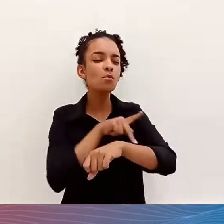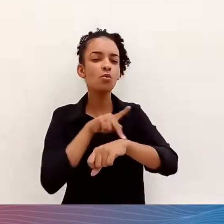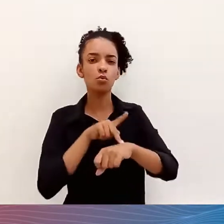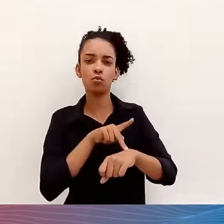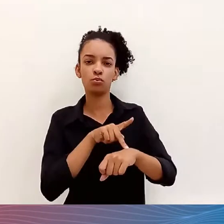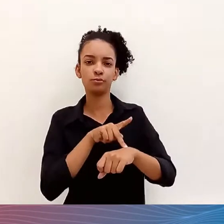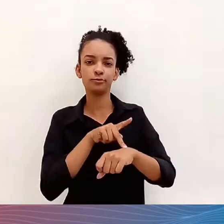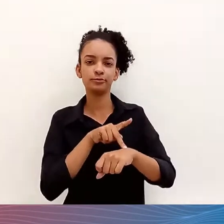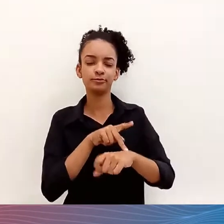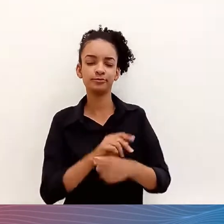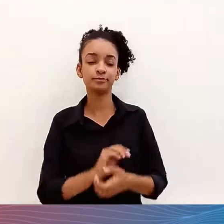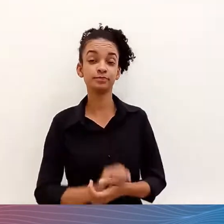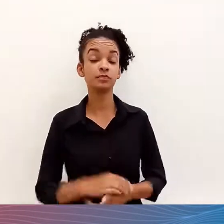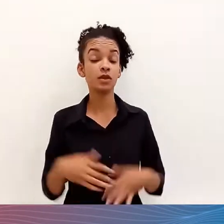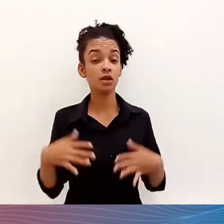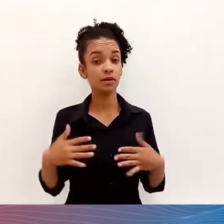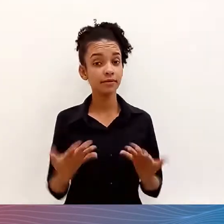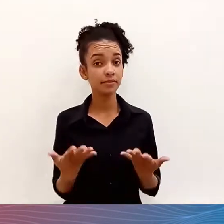Então, irmãos,